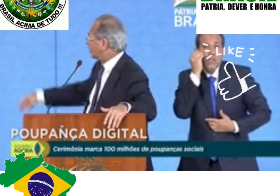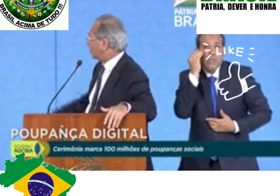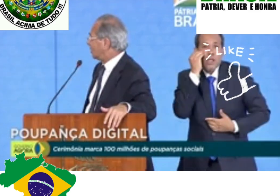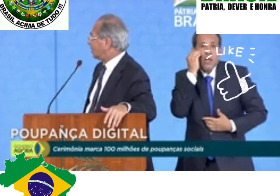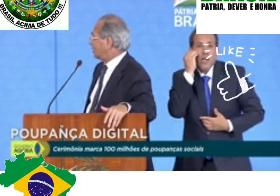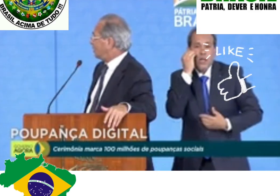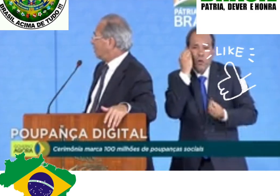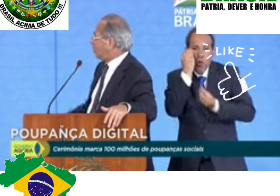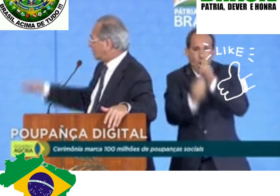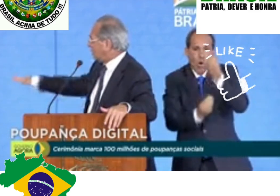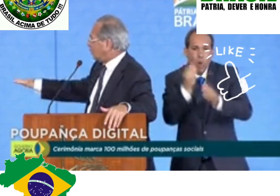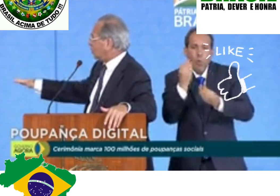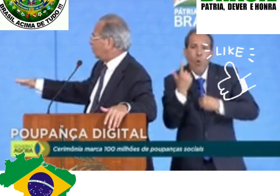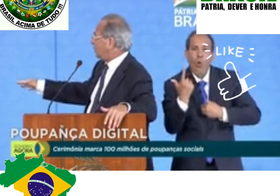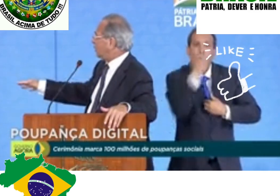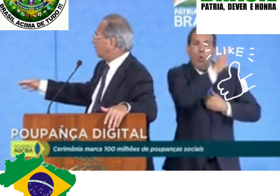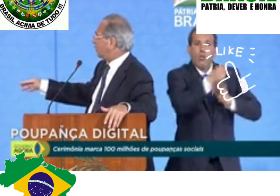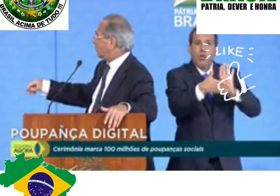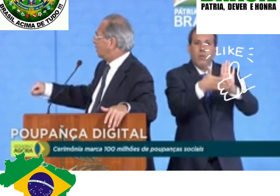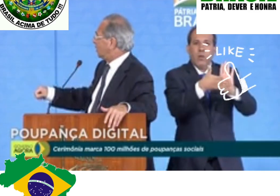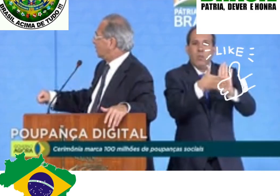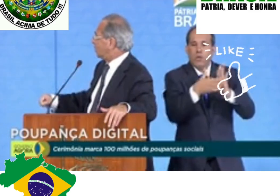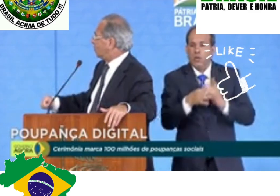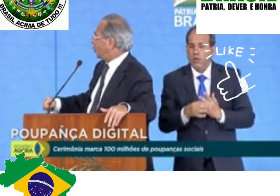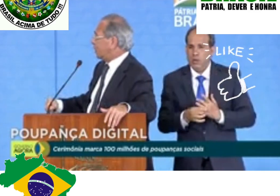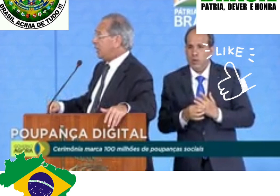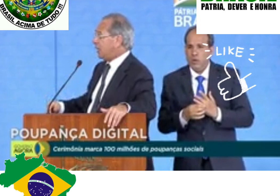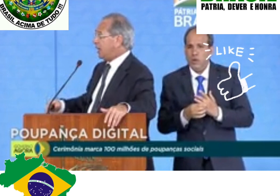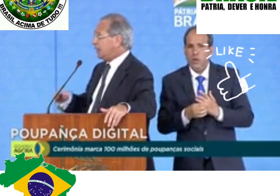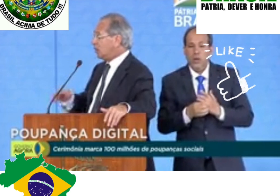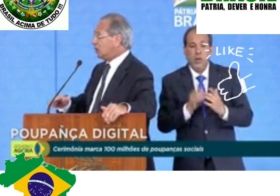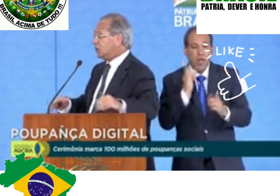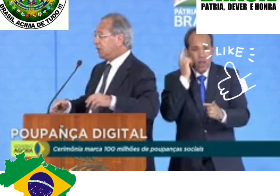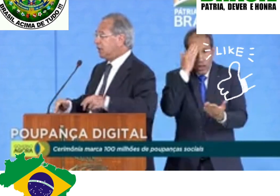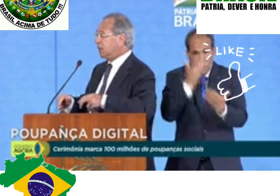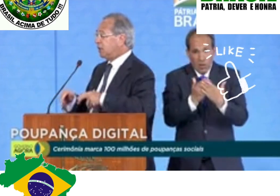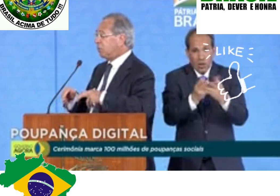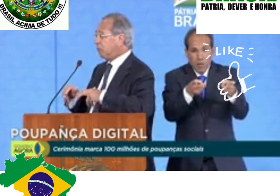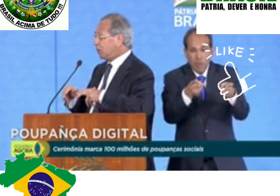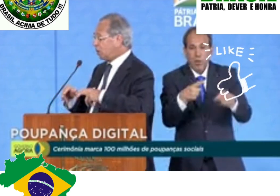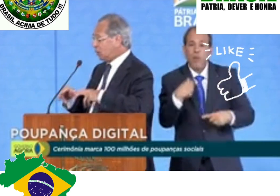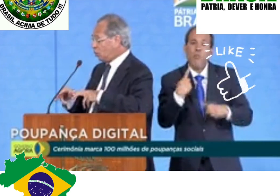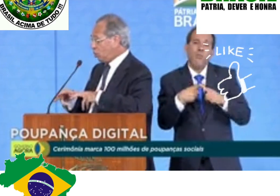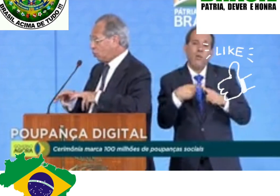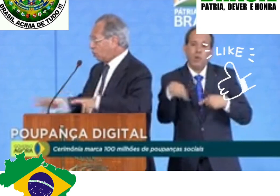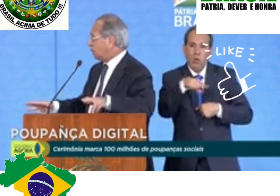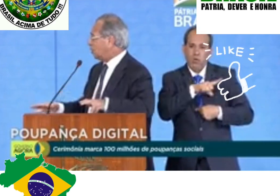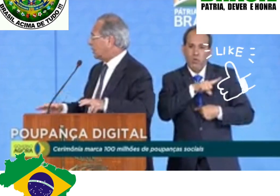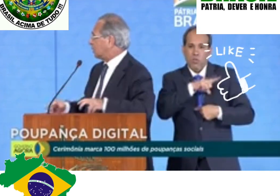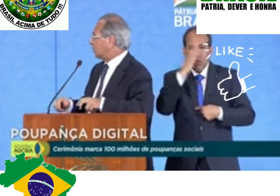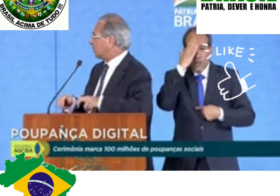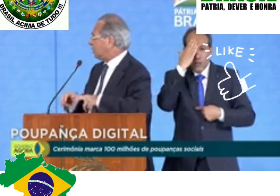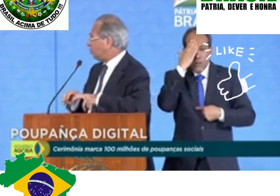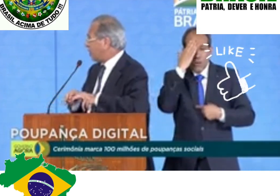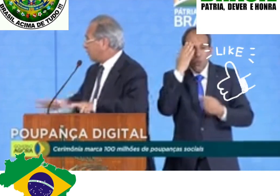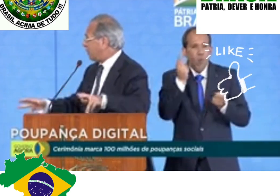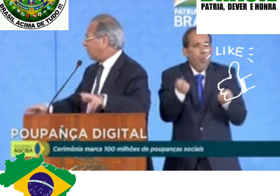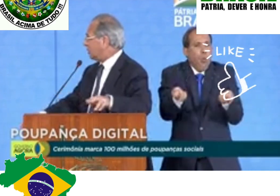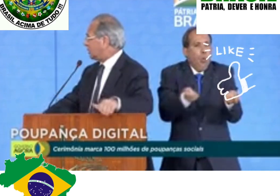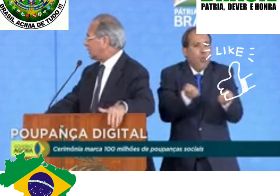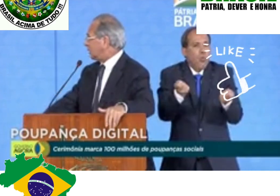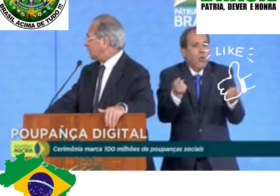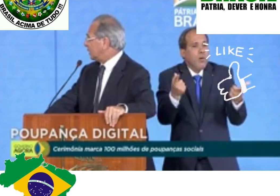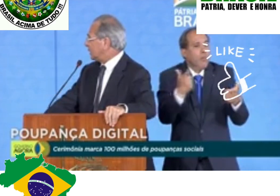Pedro. Vamos apostar no nosso Pedro. Porque ali nós temos certeza que, pelo menos, nós temos o controle da situação. Nós sabemos o